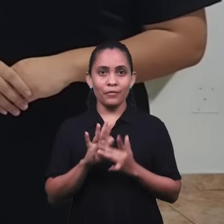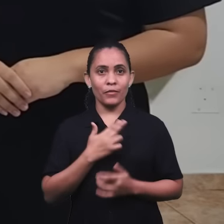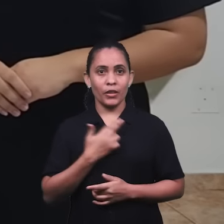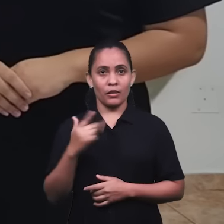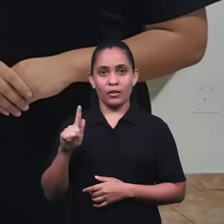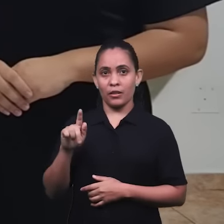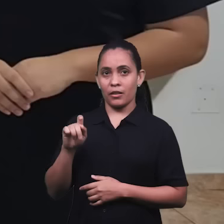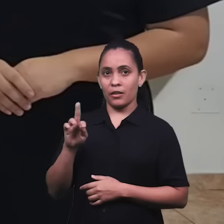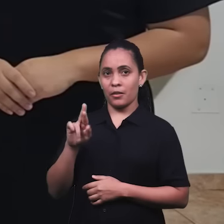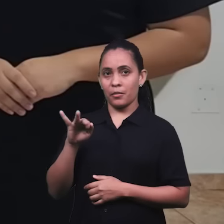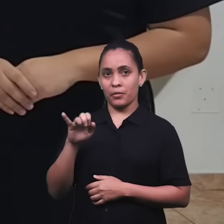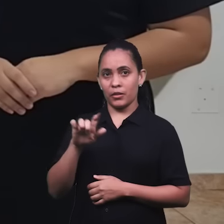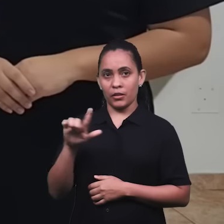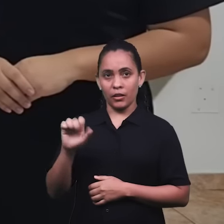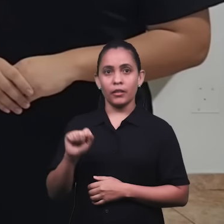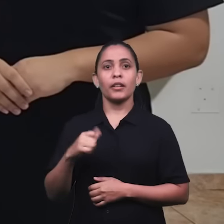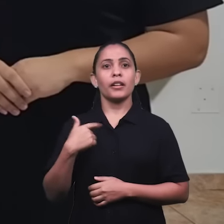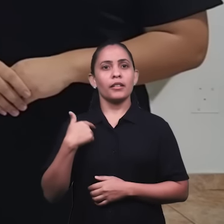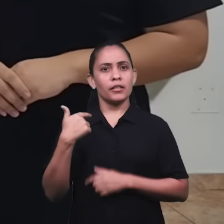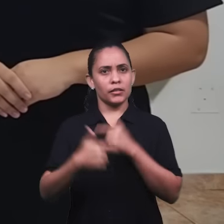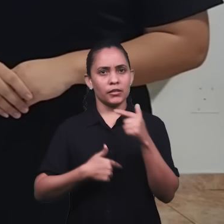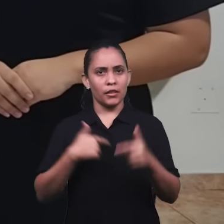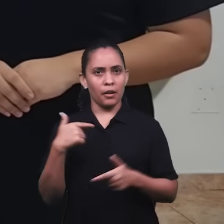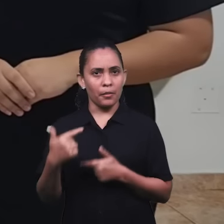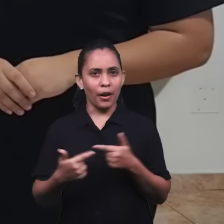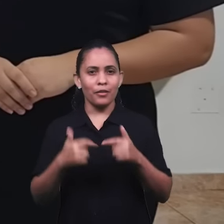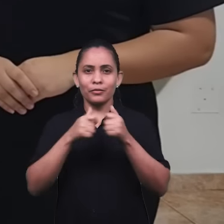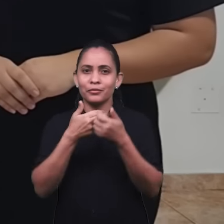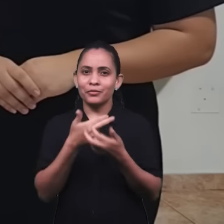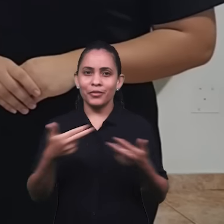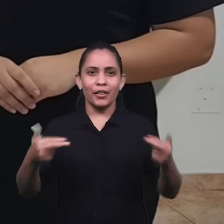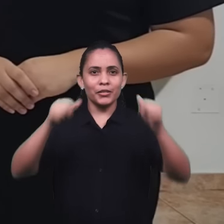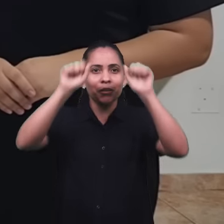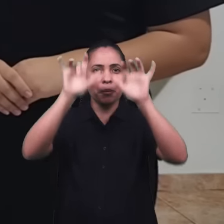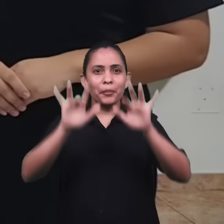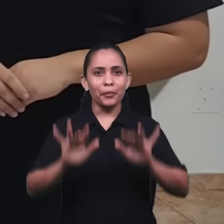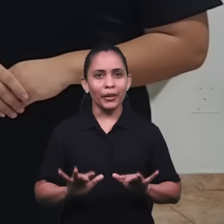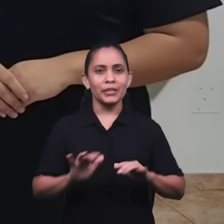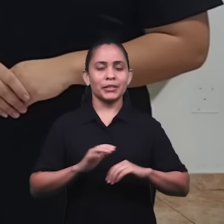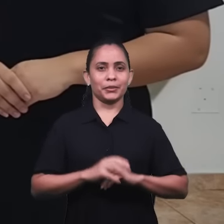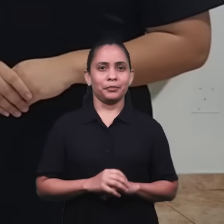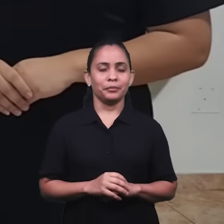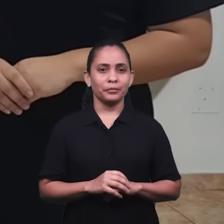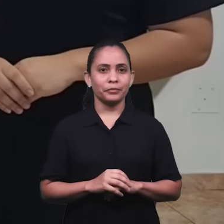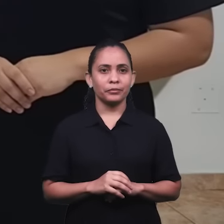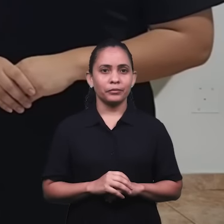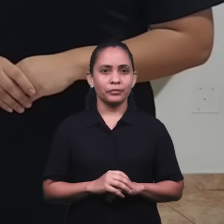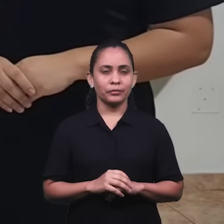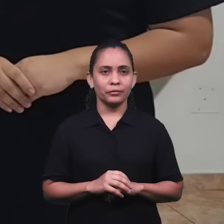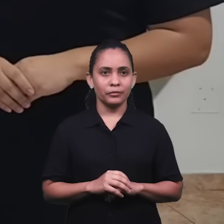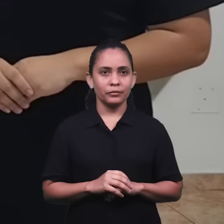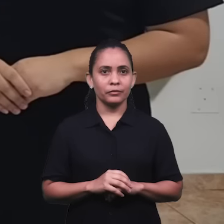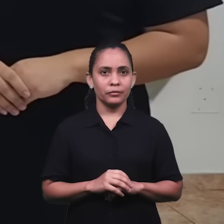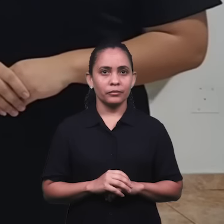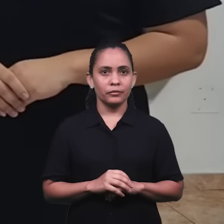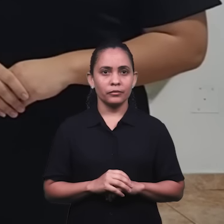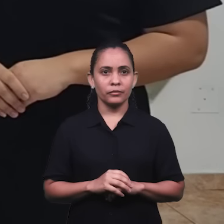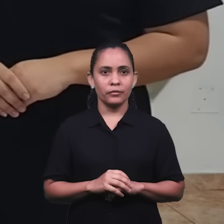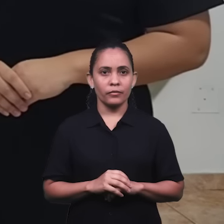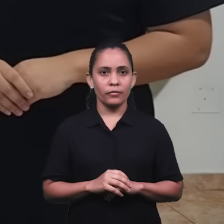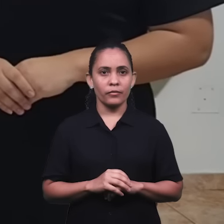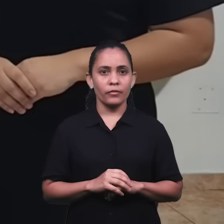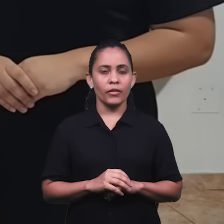paz del Señor Jesús, hermanos, me llamo Gabrieli. En ese servicio yo tengo muchas maravillas y